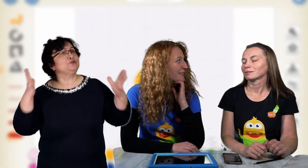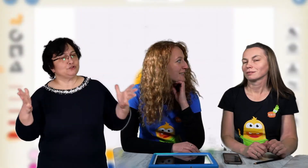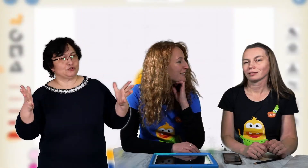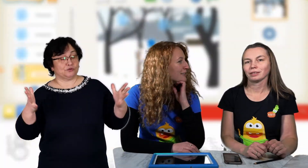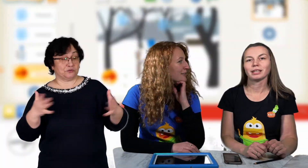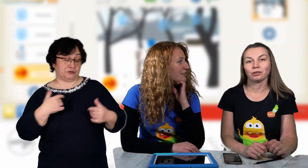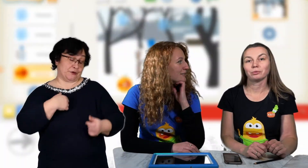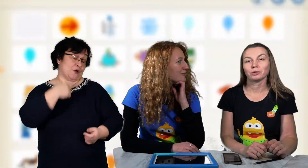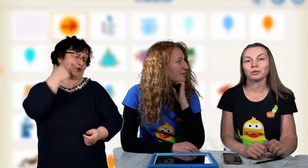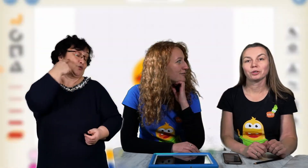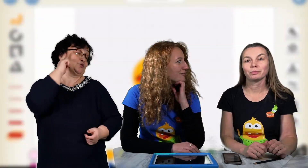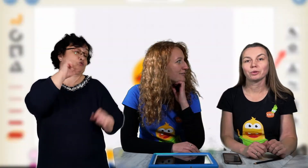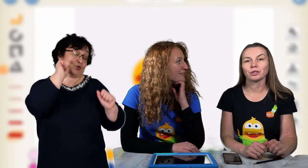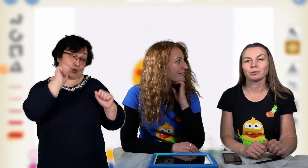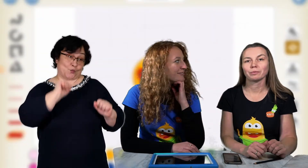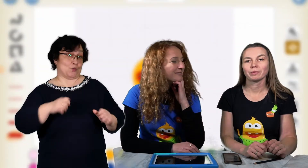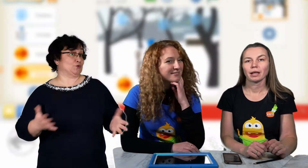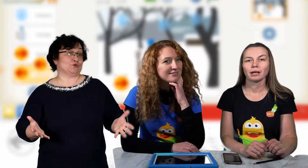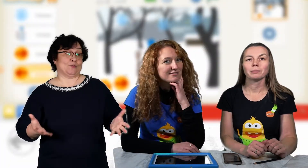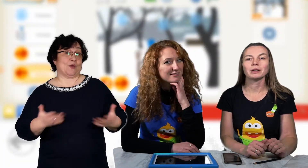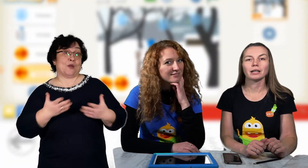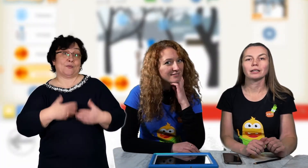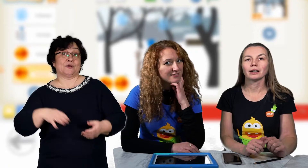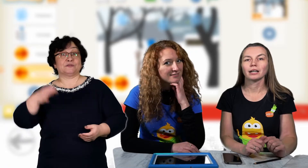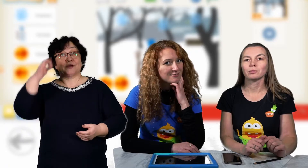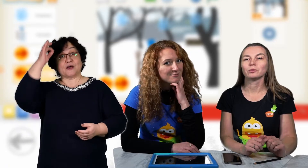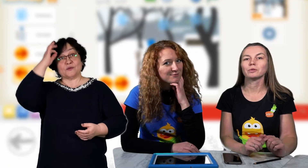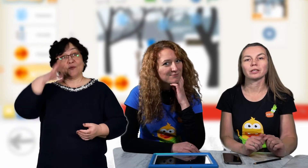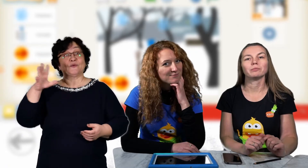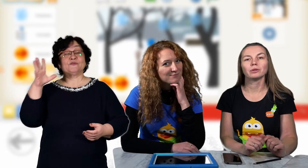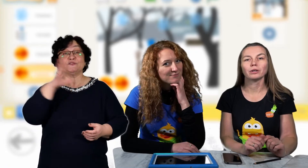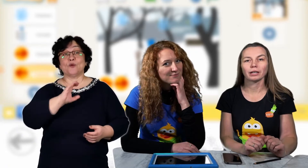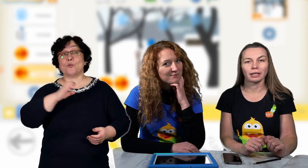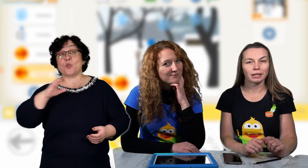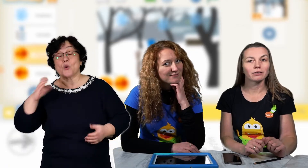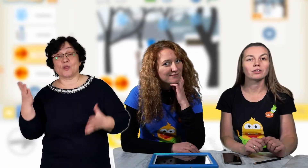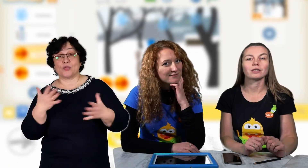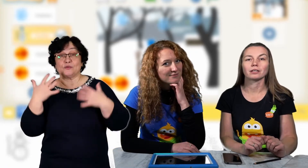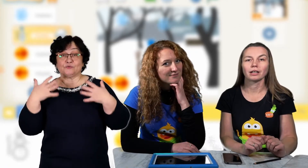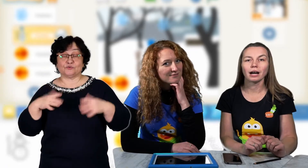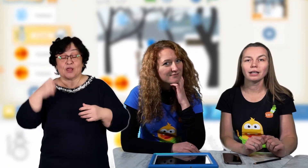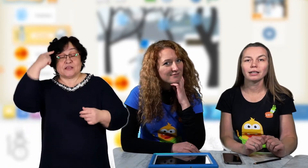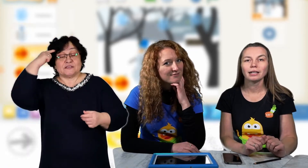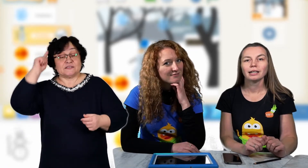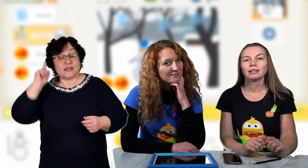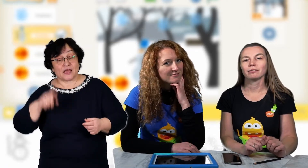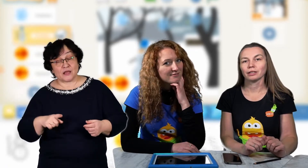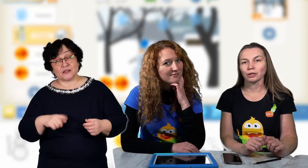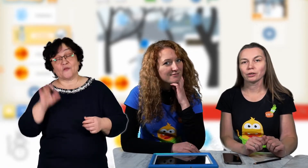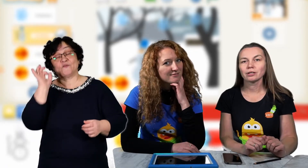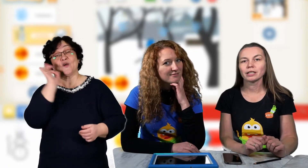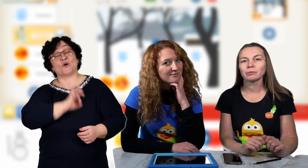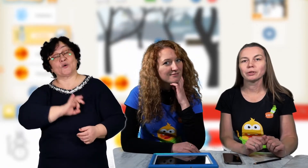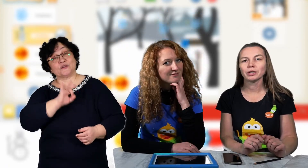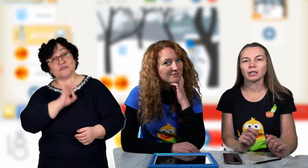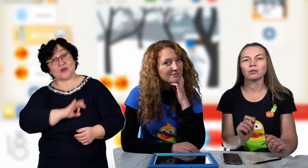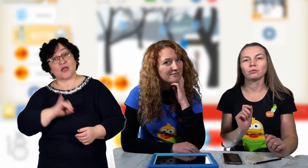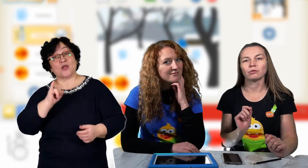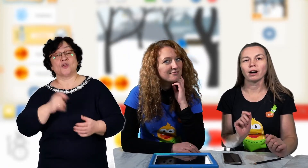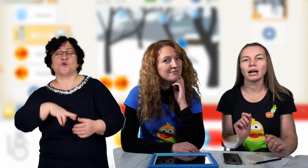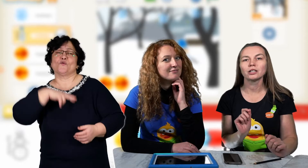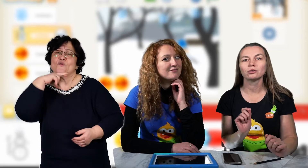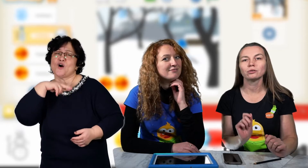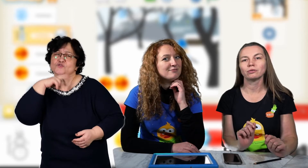більше? Я думаю, що можемо. Ми згадаємо усі блоки, які вже знали, використаємо їх